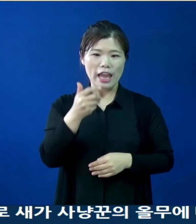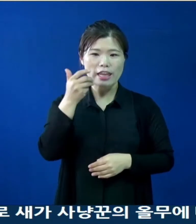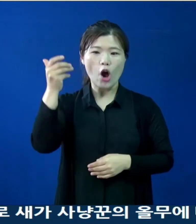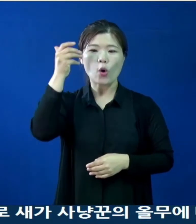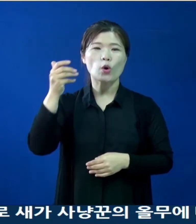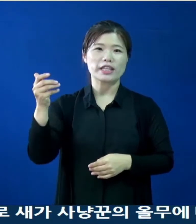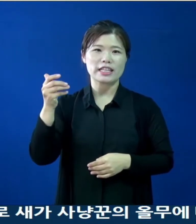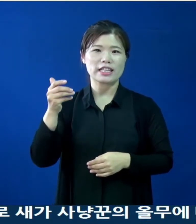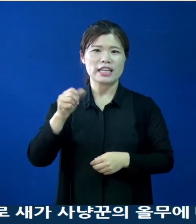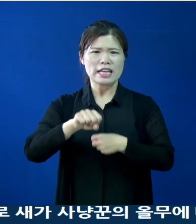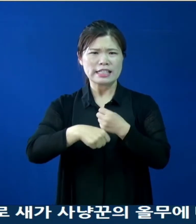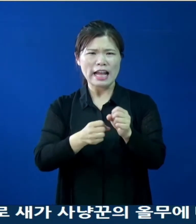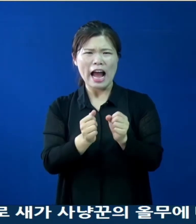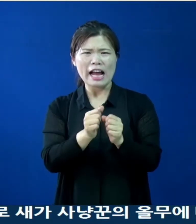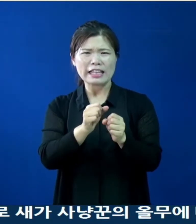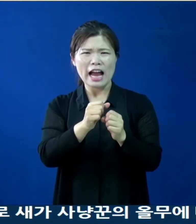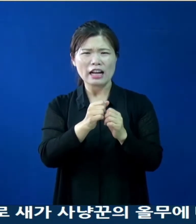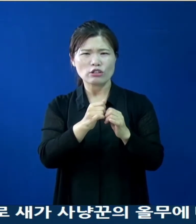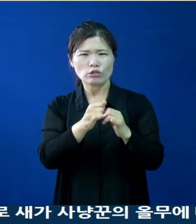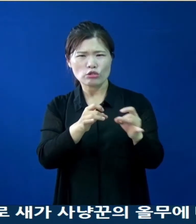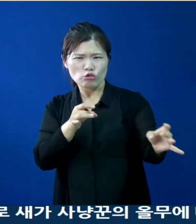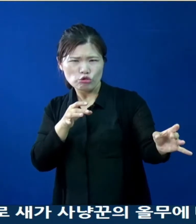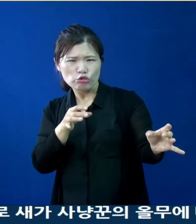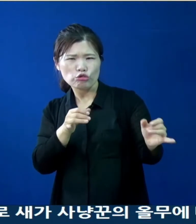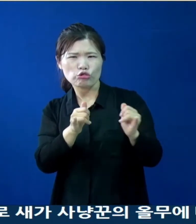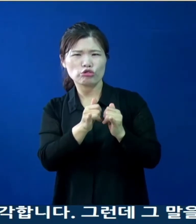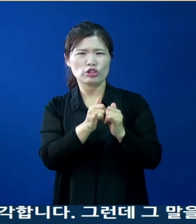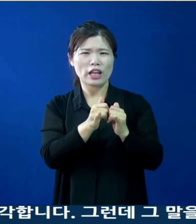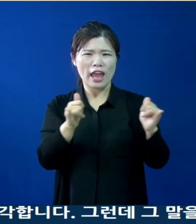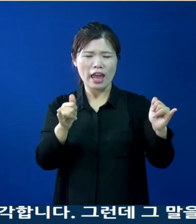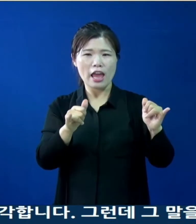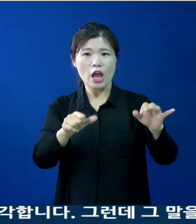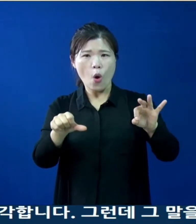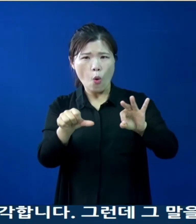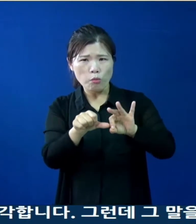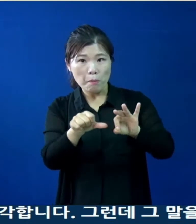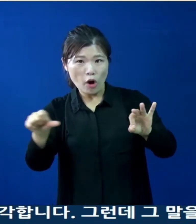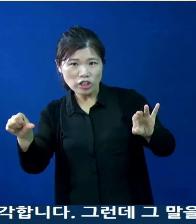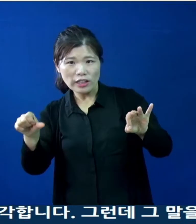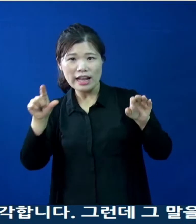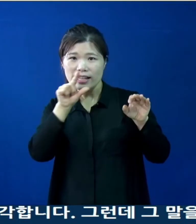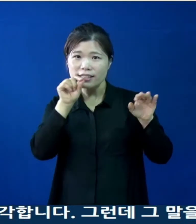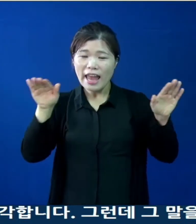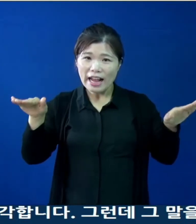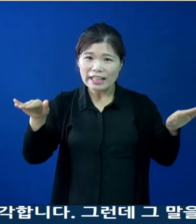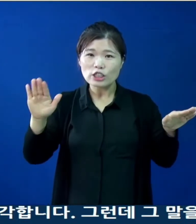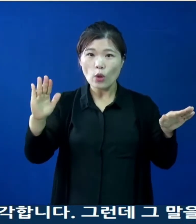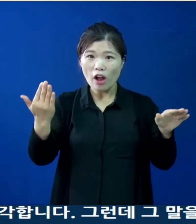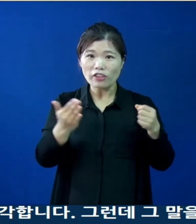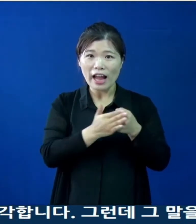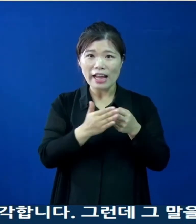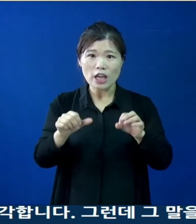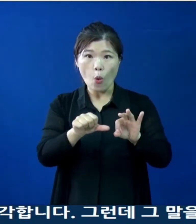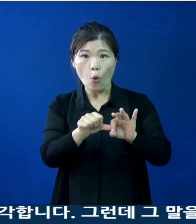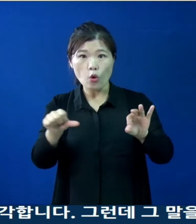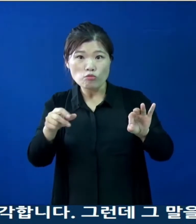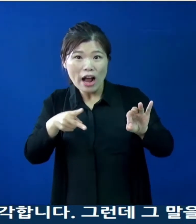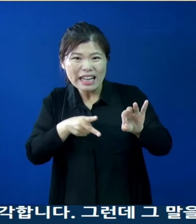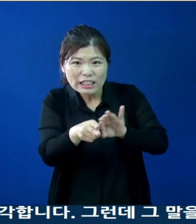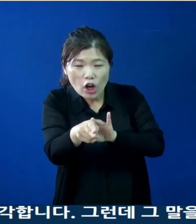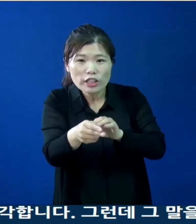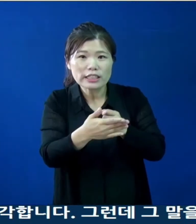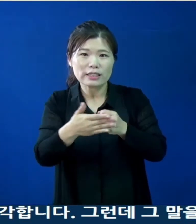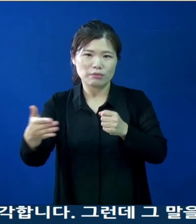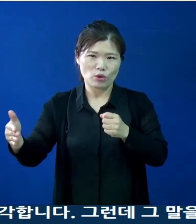영혼이 사냥꾼의 올무에서 벗어난 새같이 되었나니 올무가 끊어짐으로